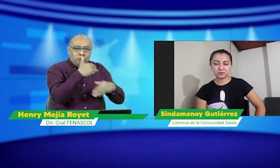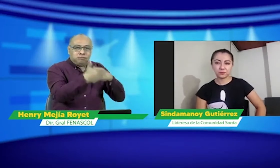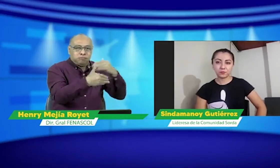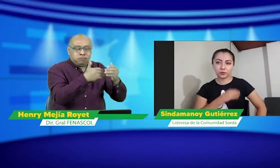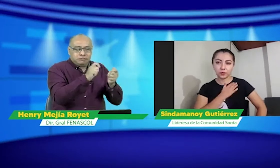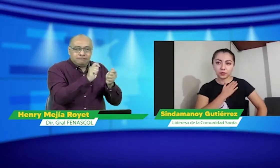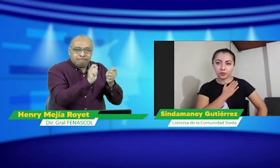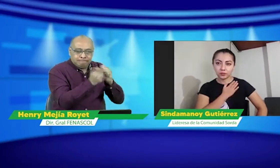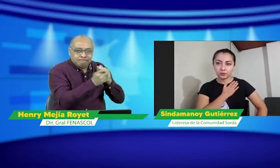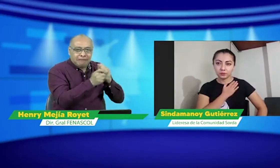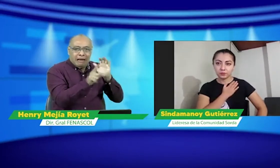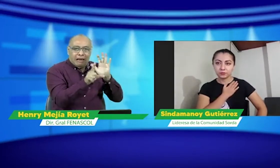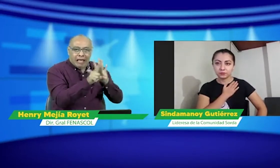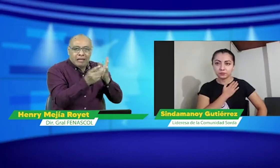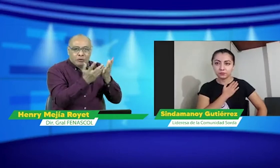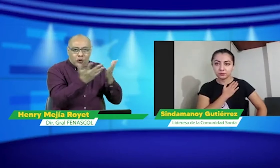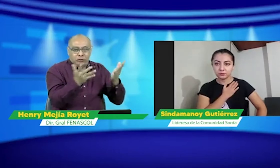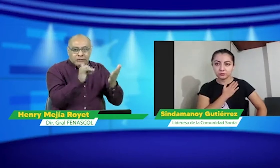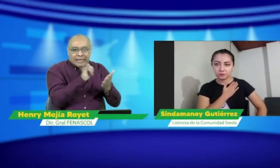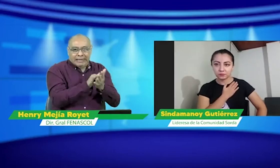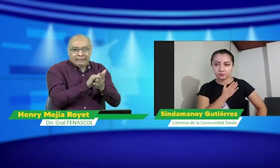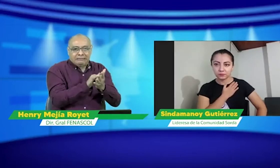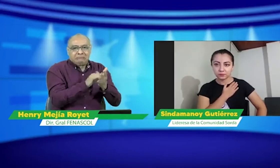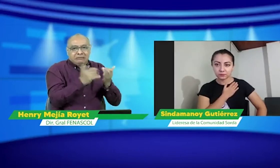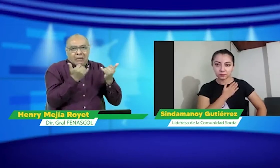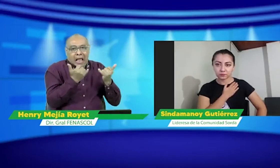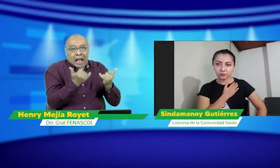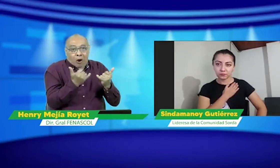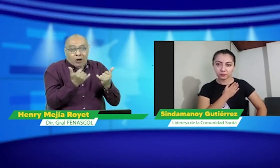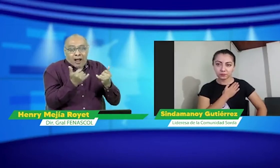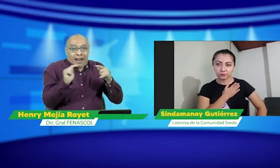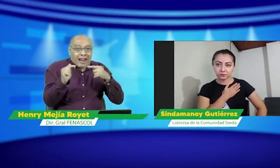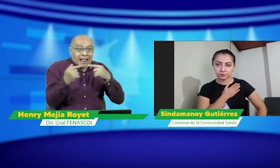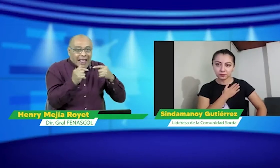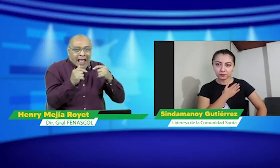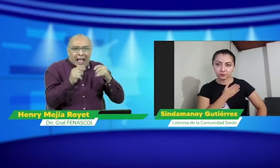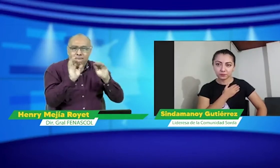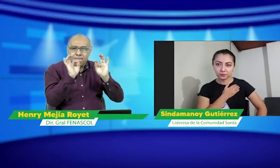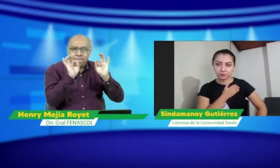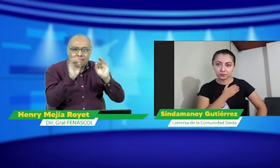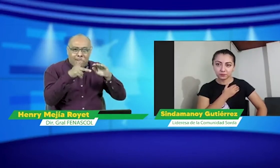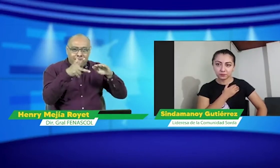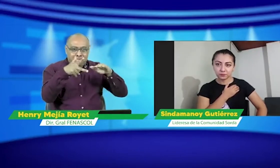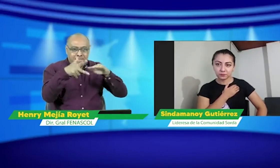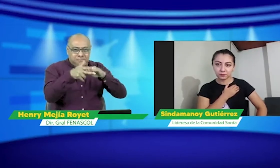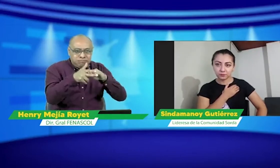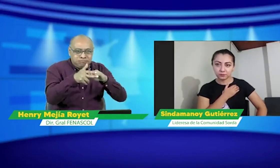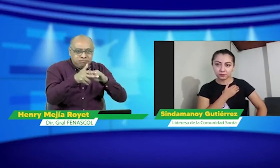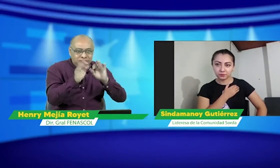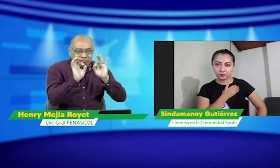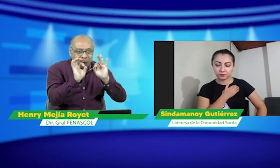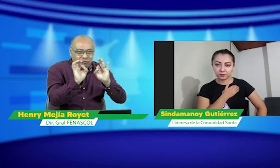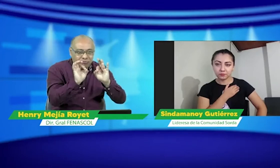de las lenguas nativas que hay en nuestro país entonces también esa incidencia que se está haciendo al interior de este